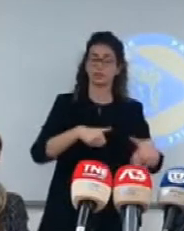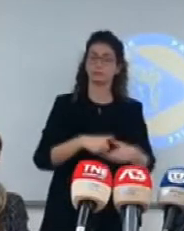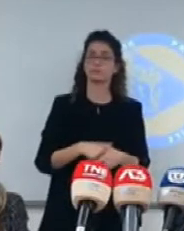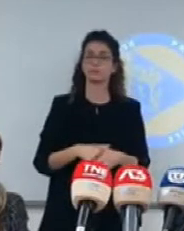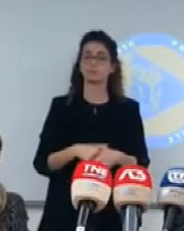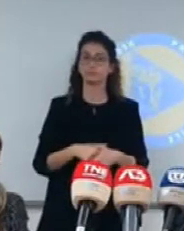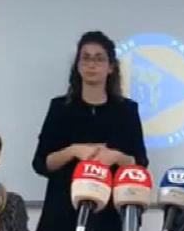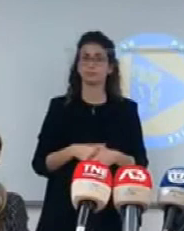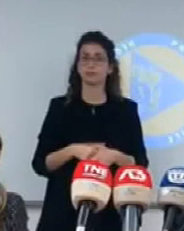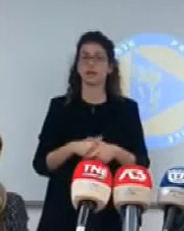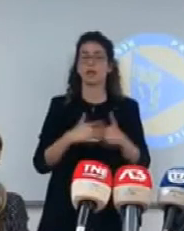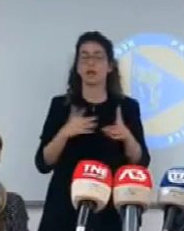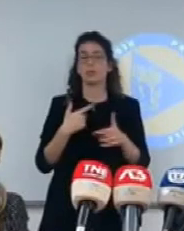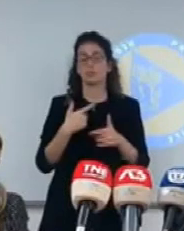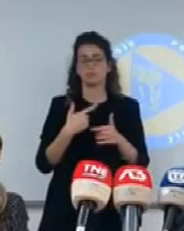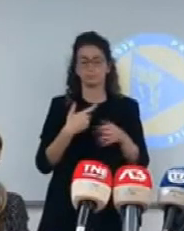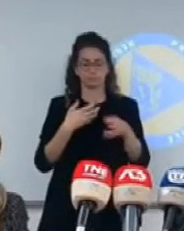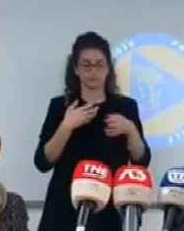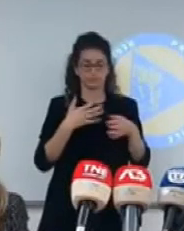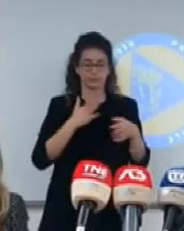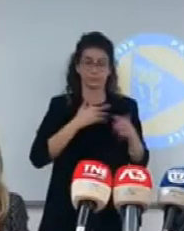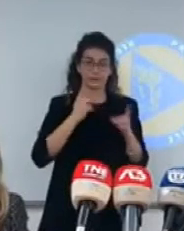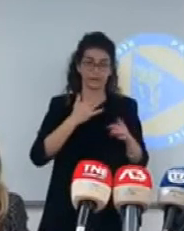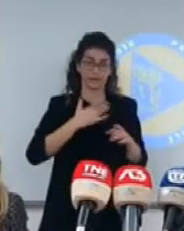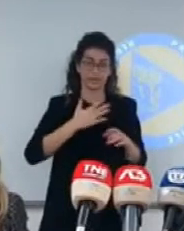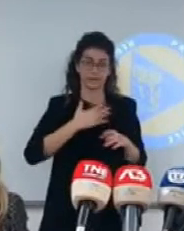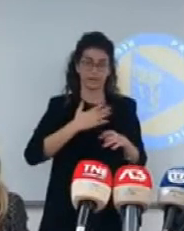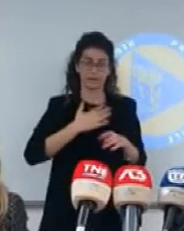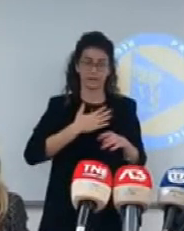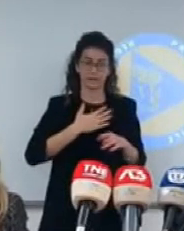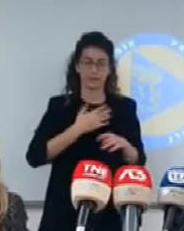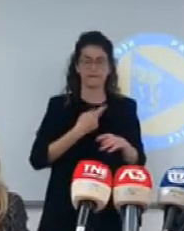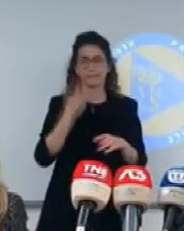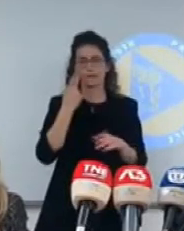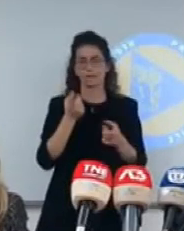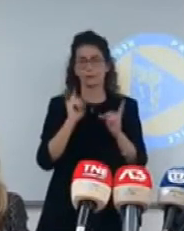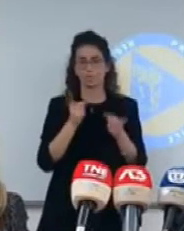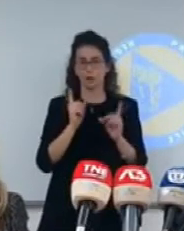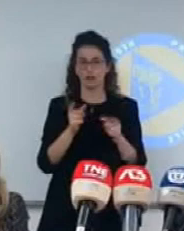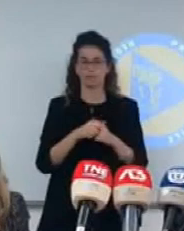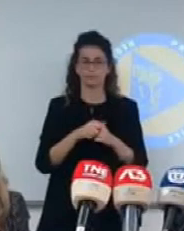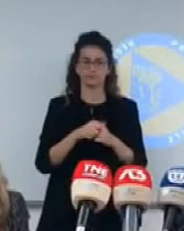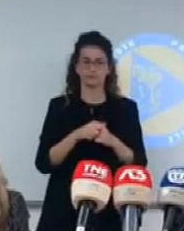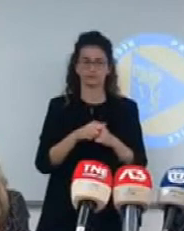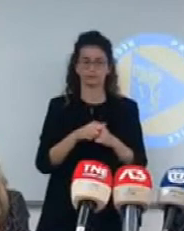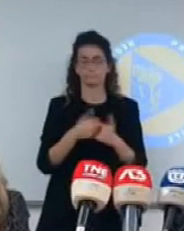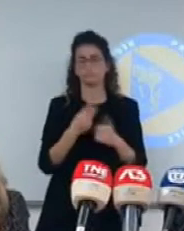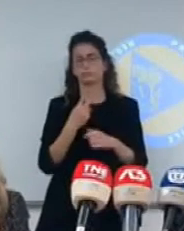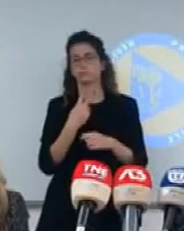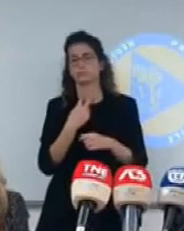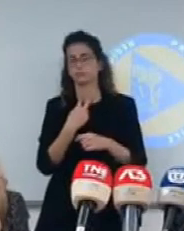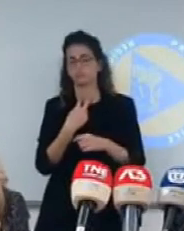ma se poi andiamo a scorporare lì per età andiamo a vedere che è ovviamente la